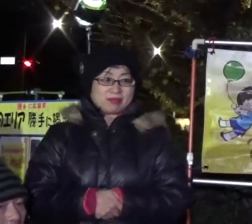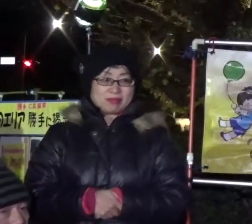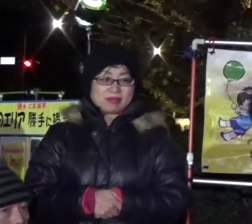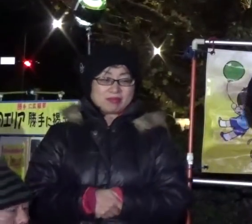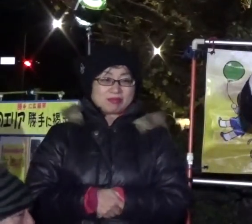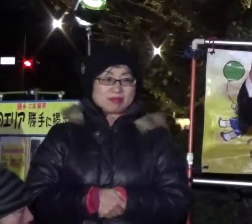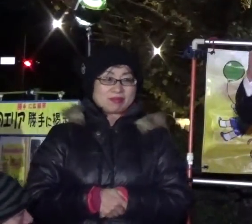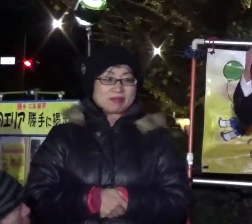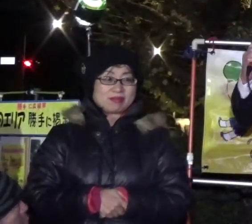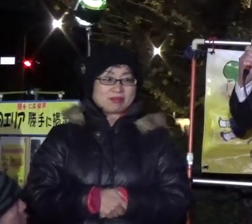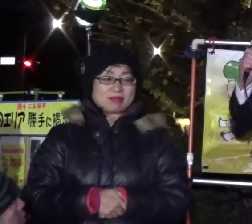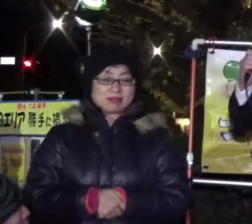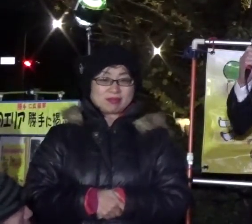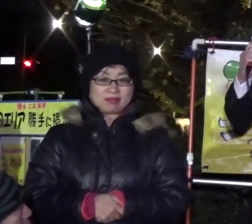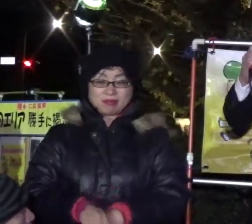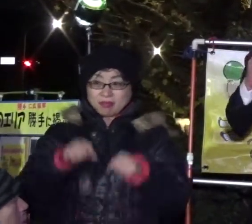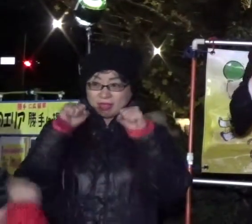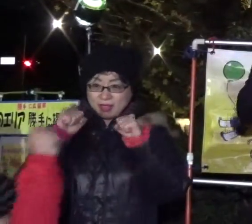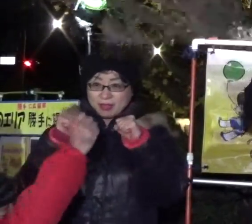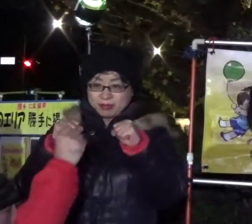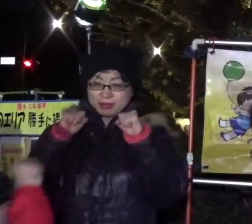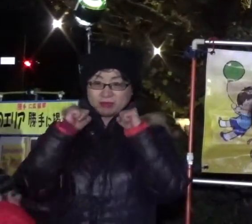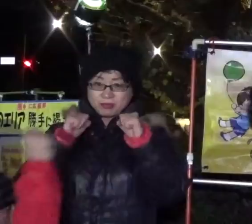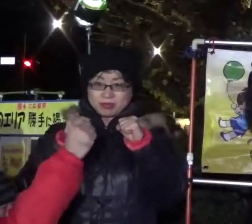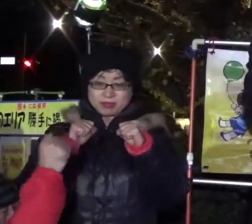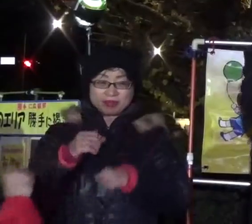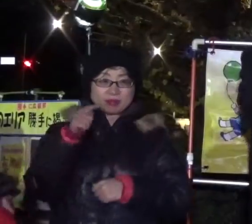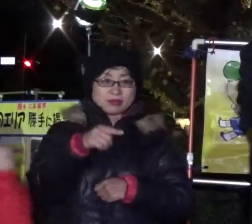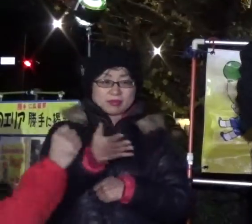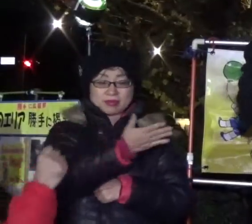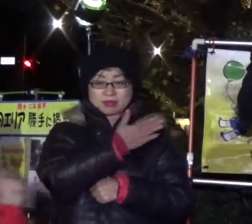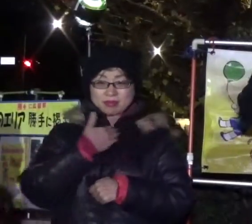張れ頑張れ私たち、頑